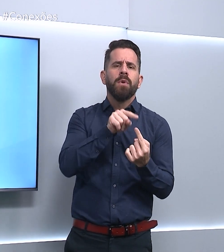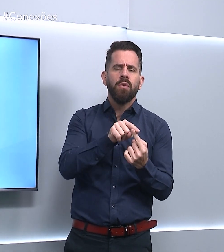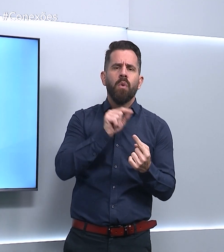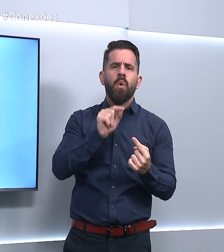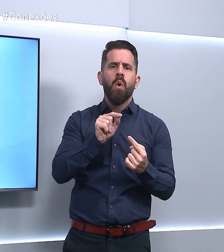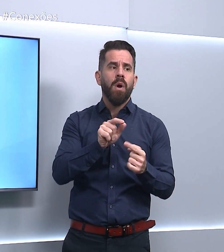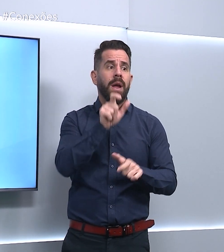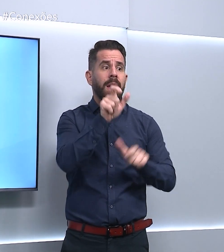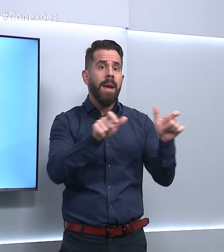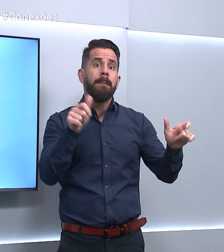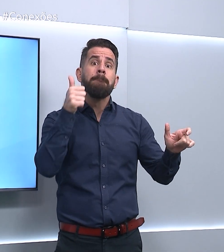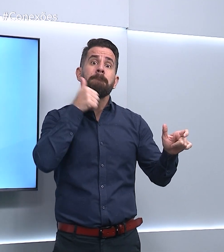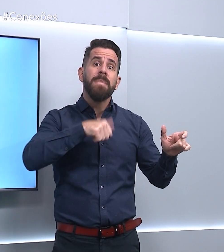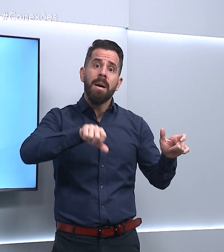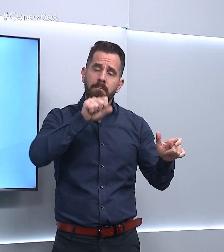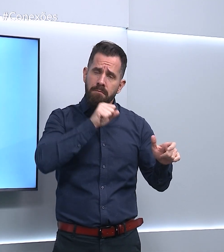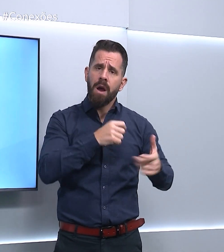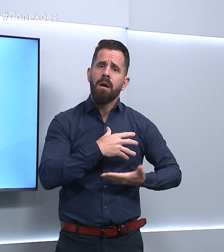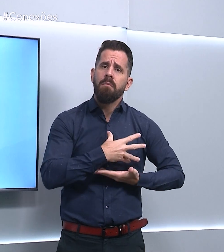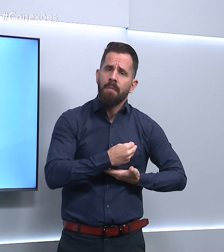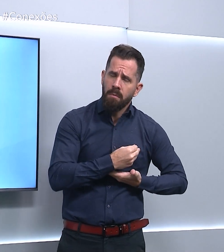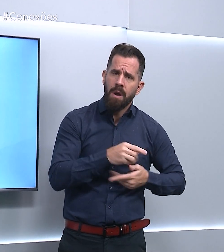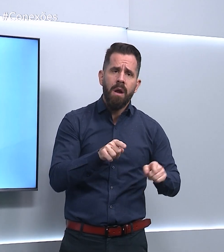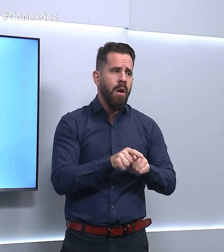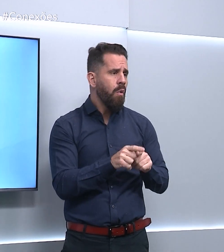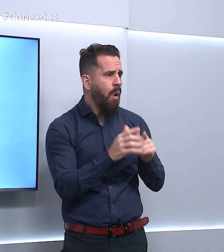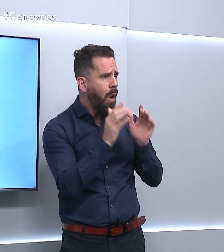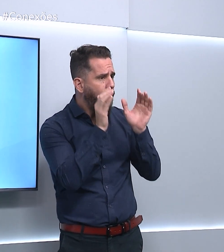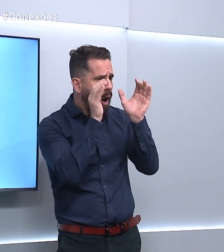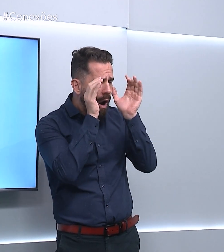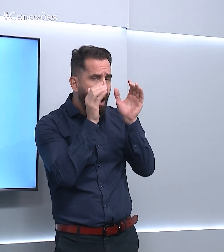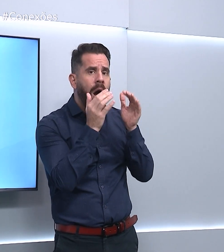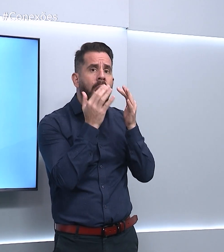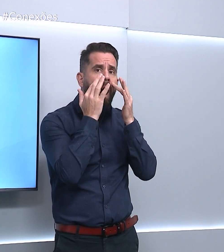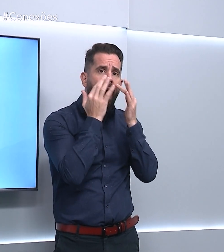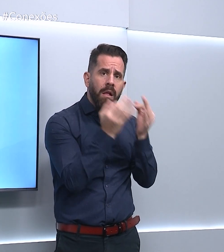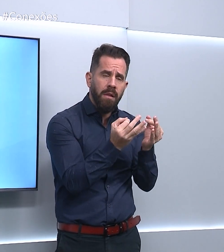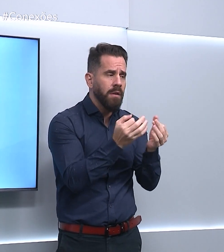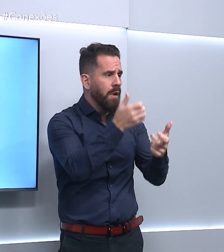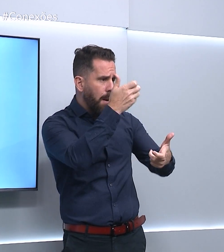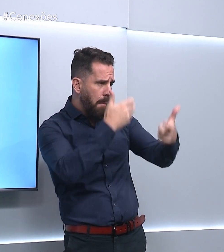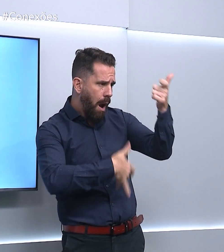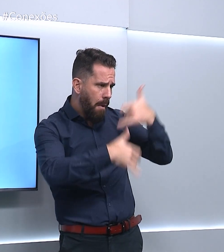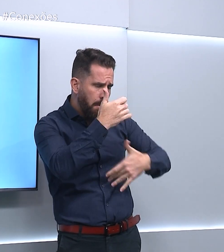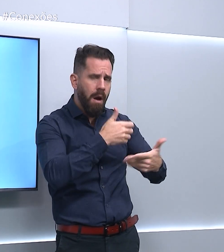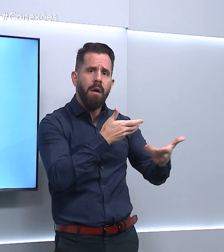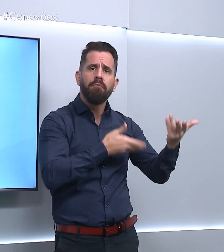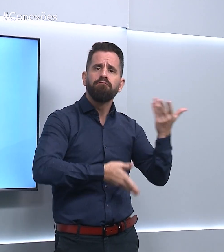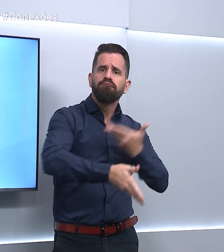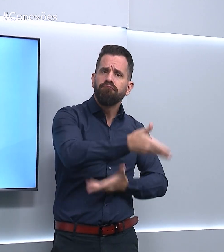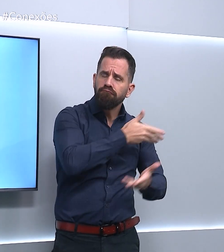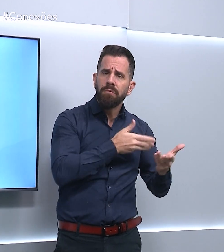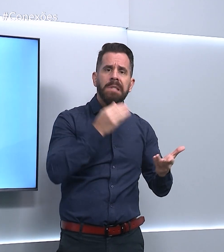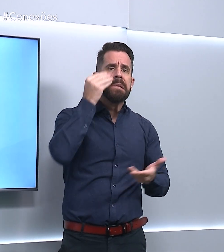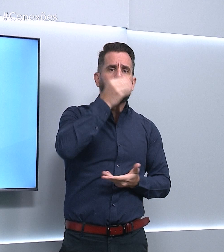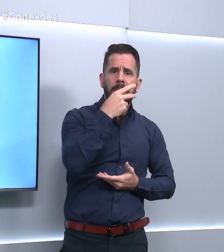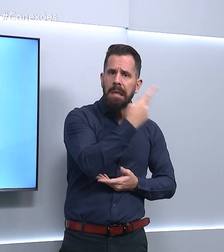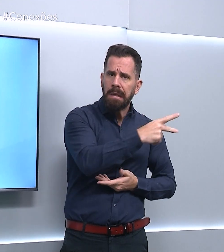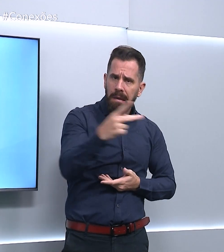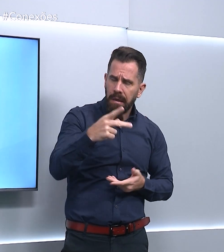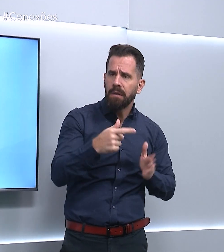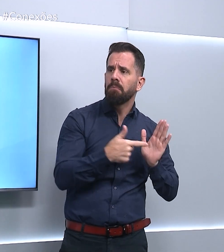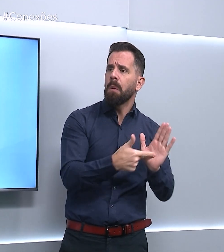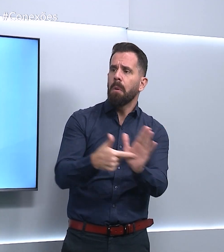amamentam, garantir que sejam vistas e ouvidas, partilhar experiências e também destacar a importância